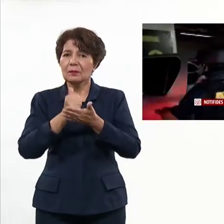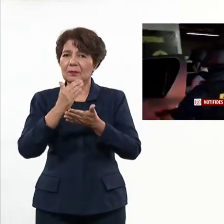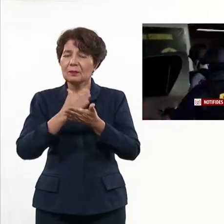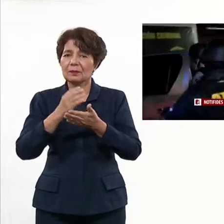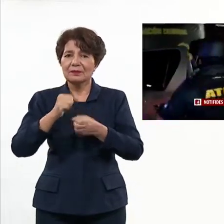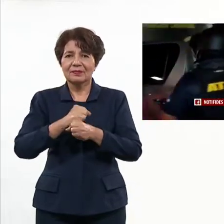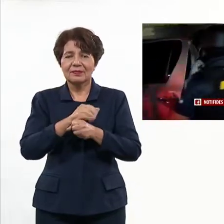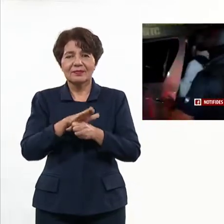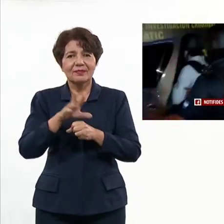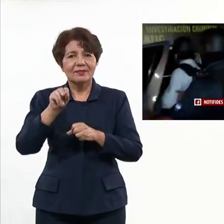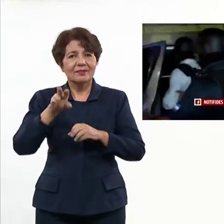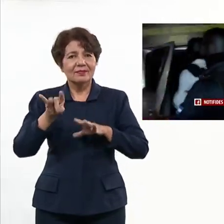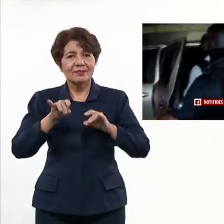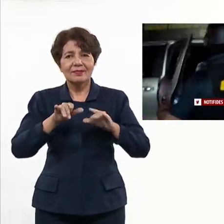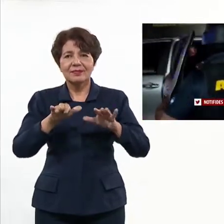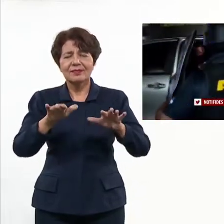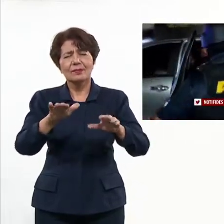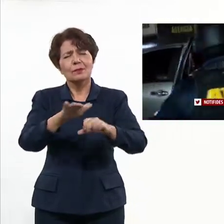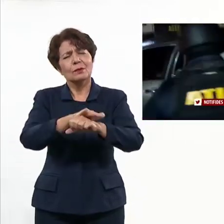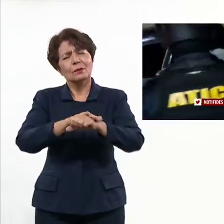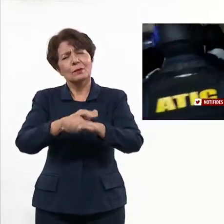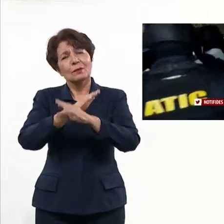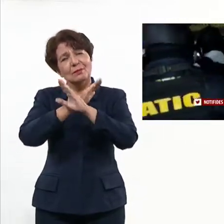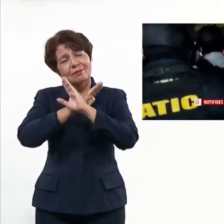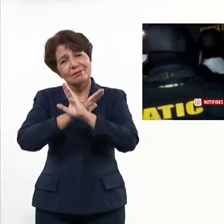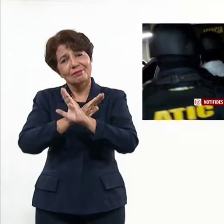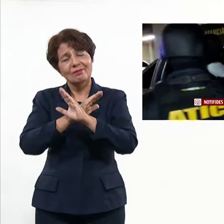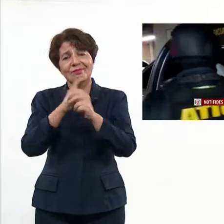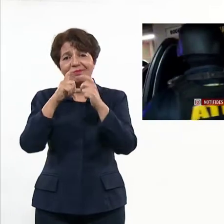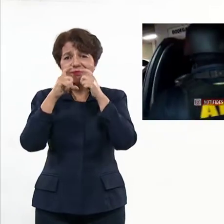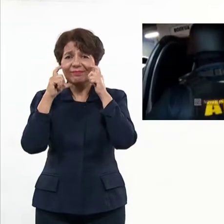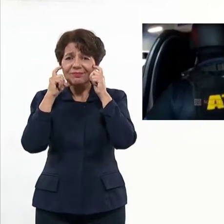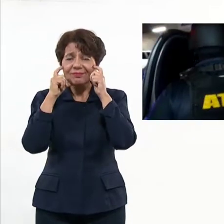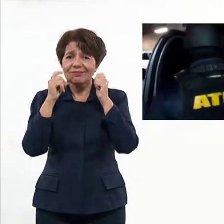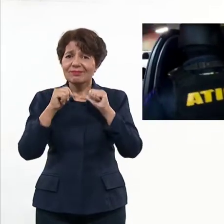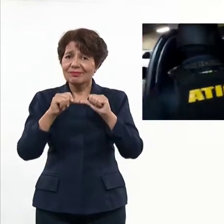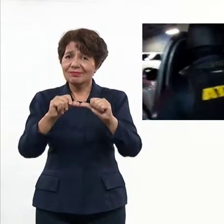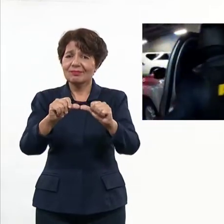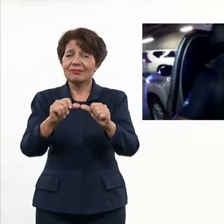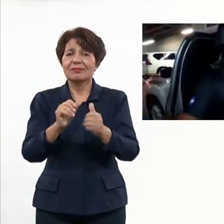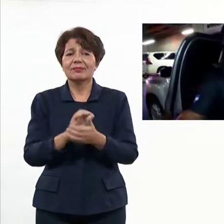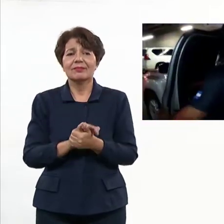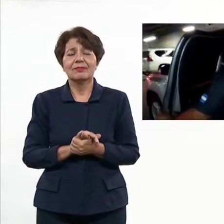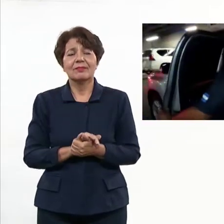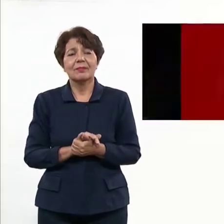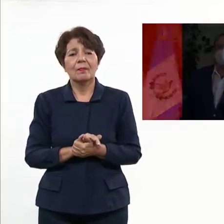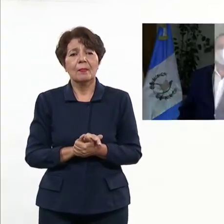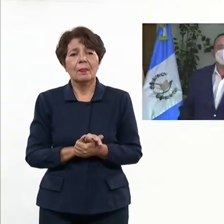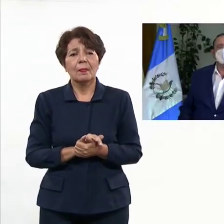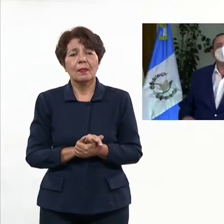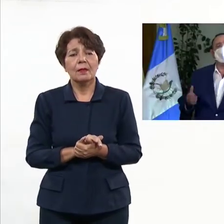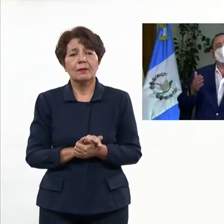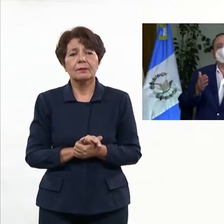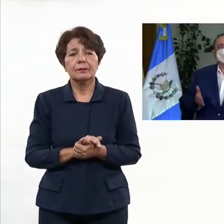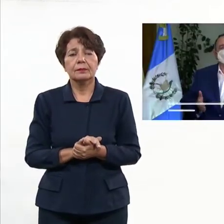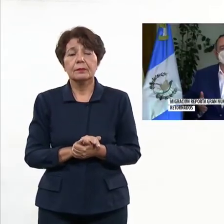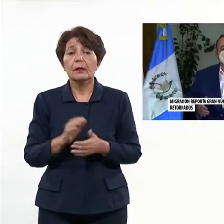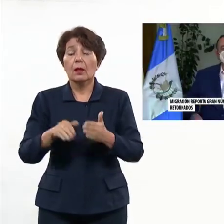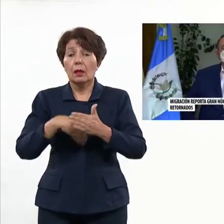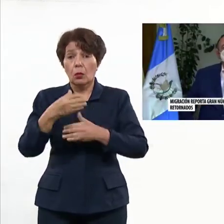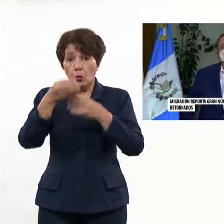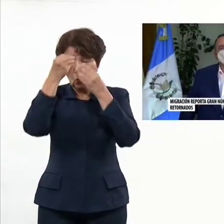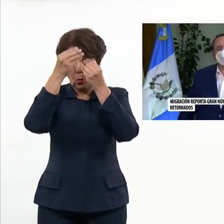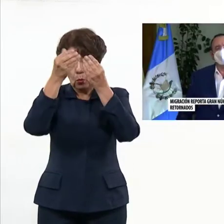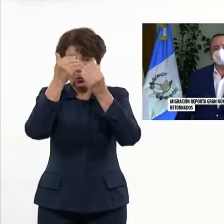juntos el coronavirus con imágenes de animal de carteles informó josé varela luego del mensaje